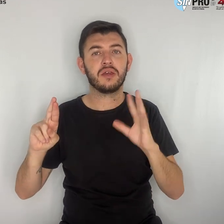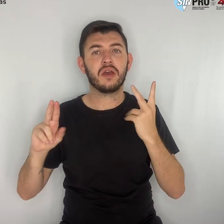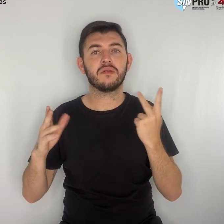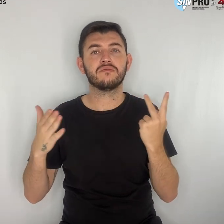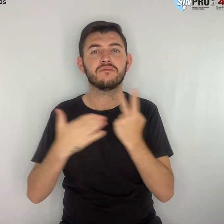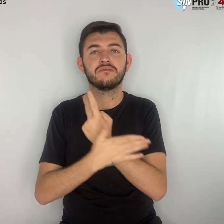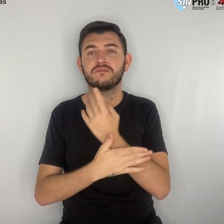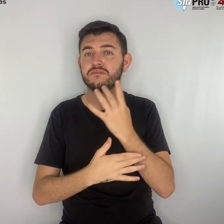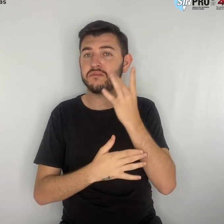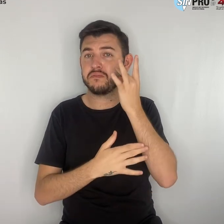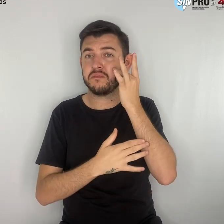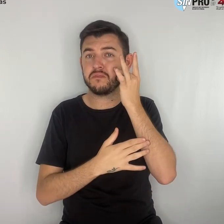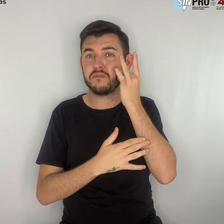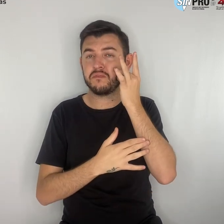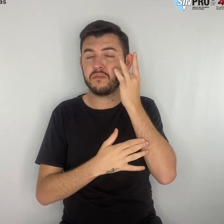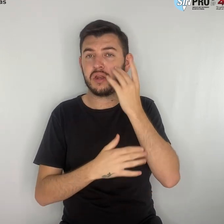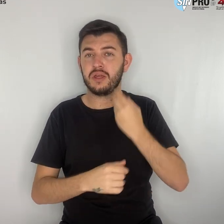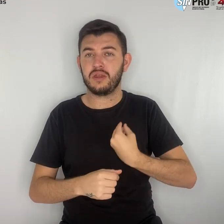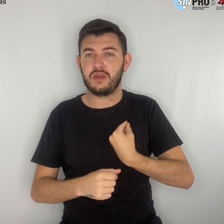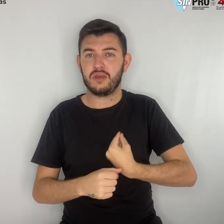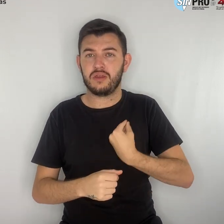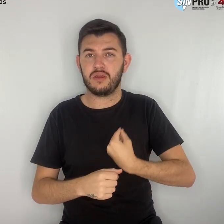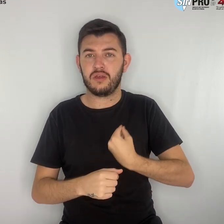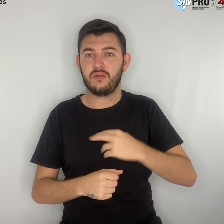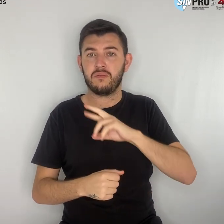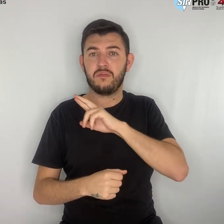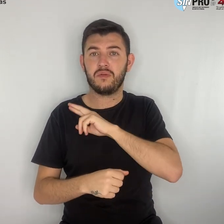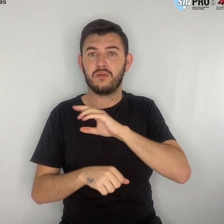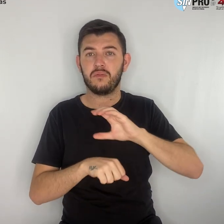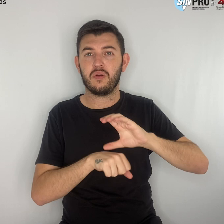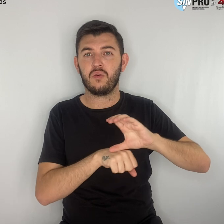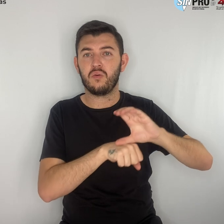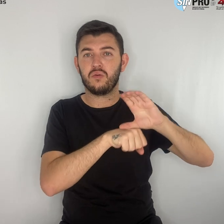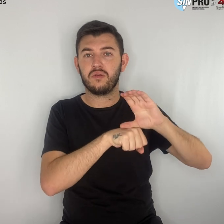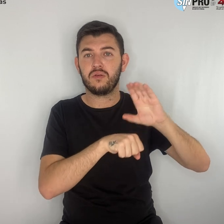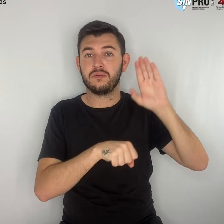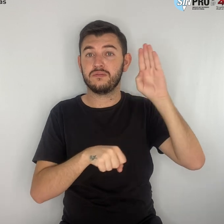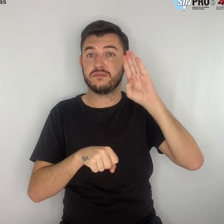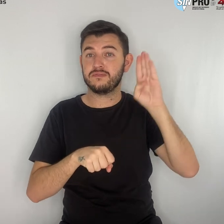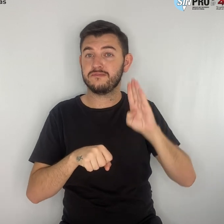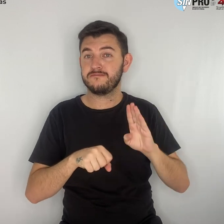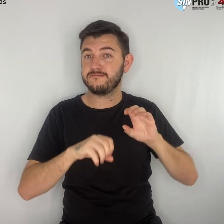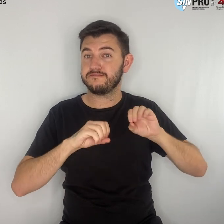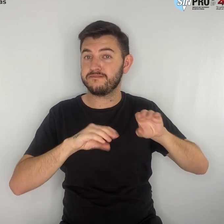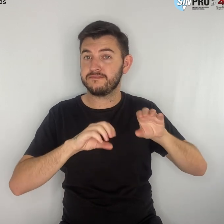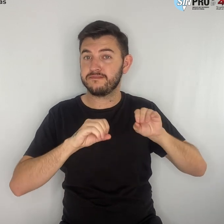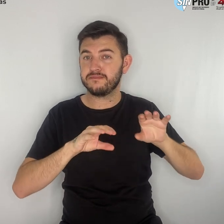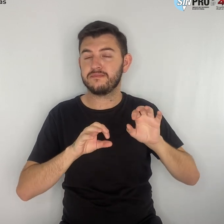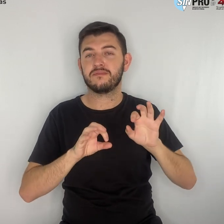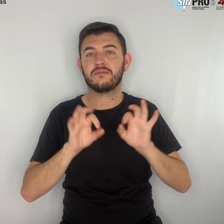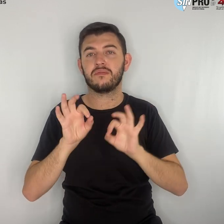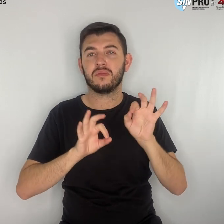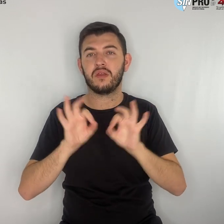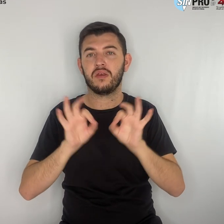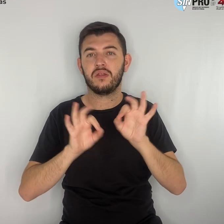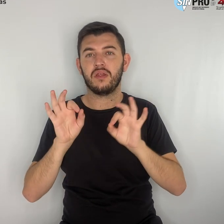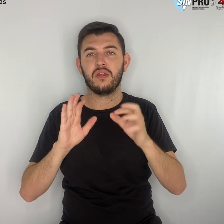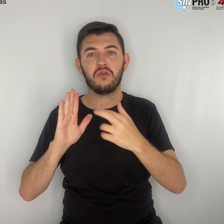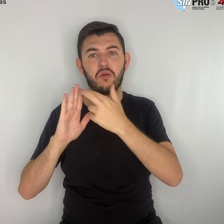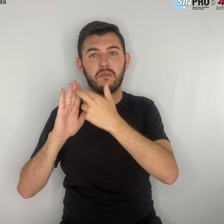ao Conselho Nacional de Educação sua futura normatização. Comentário sobre a